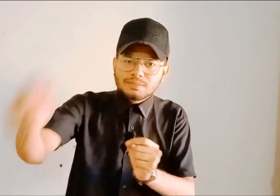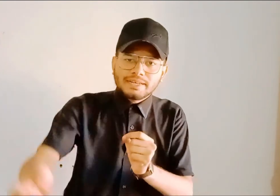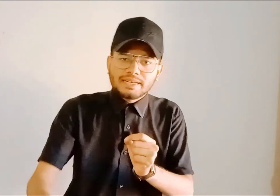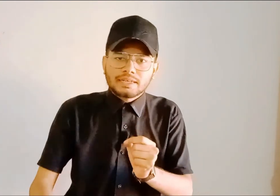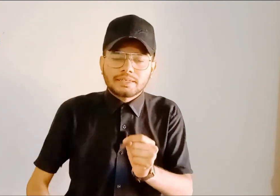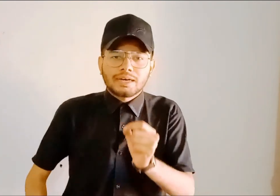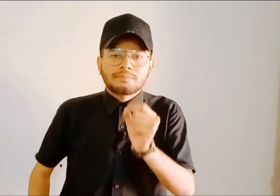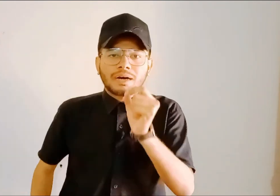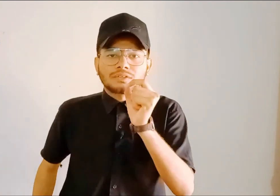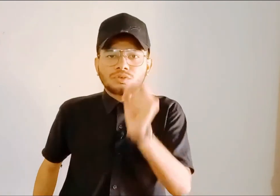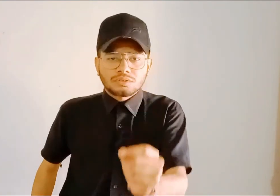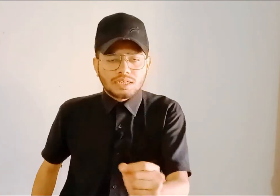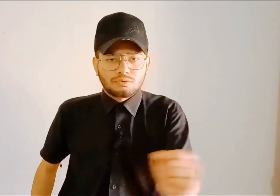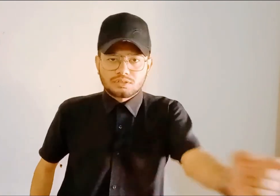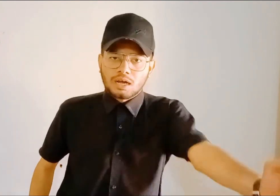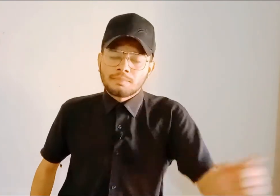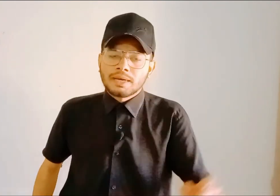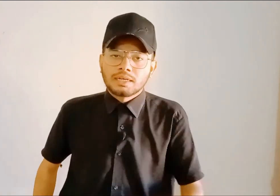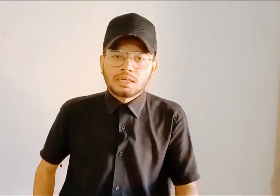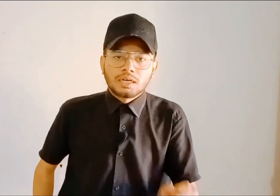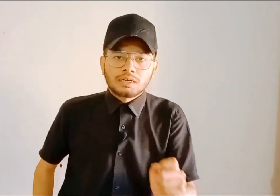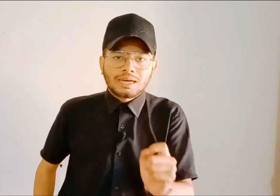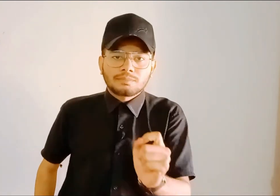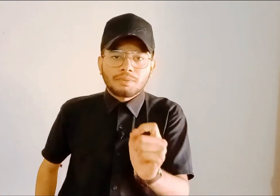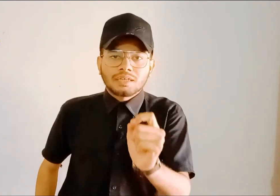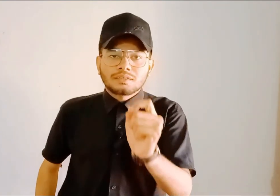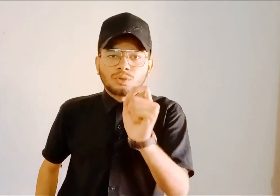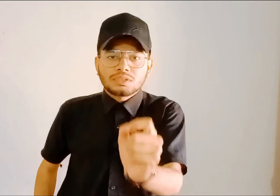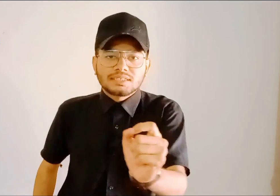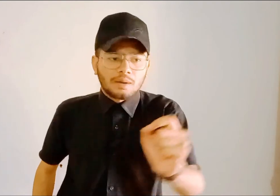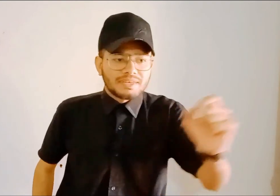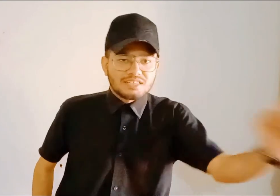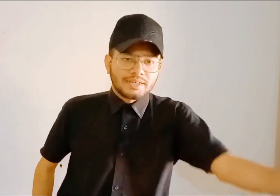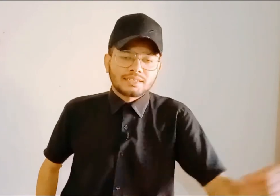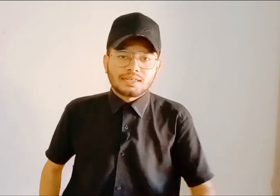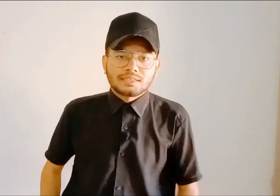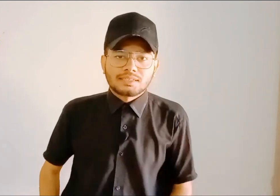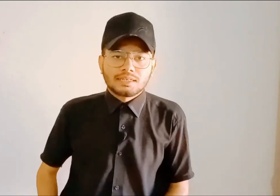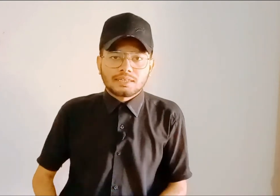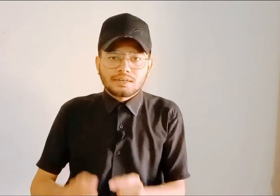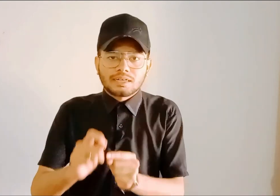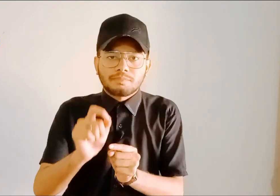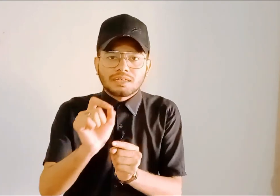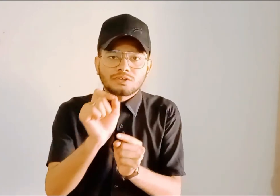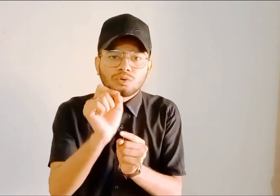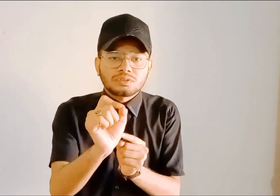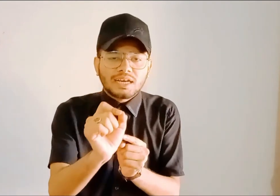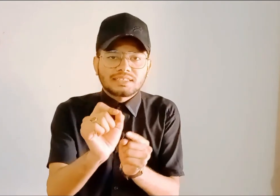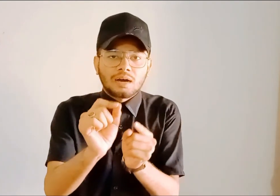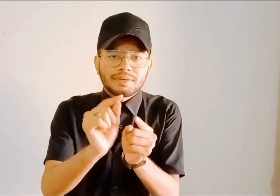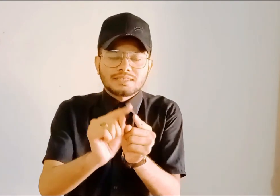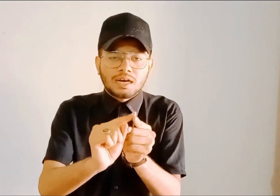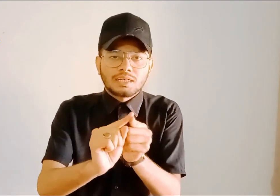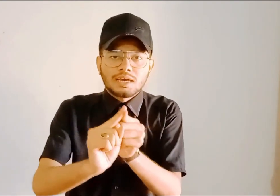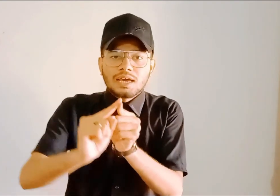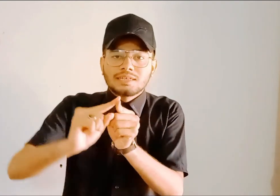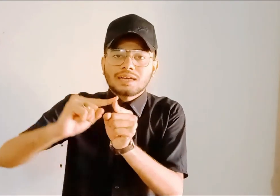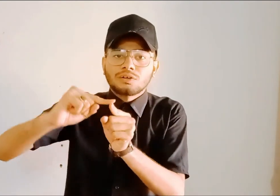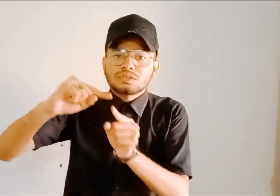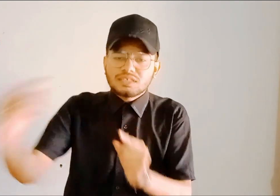हाथ में लिए राजपूत हम इस्लाम है राइट वाच कौन सा जॉब इंसानियत आ जाती है राइट 5 इंच है जहां पर इन साथ सालों